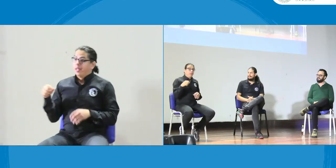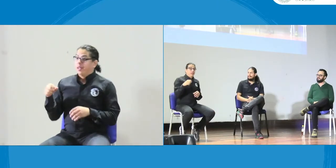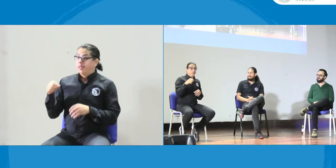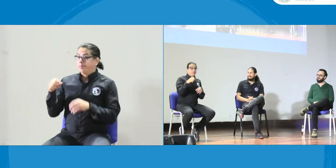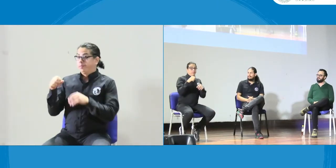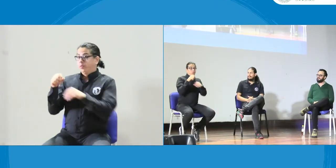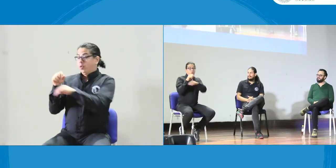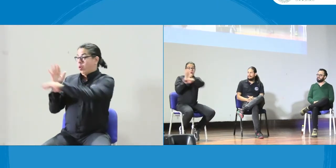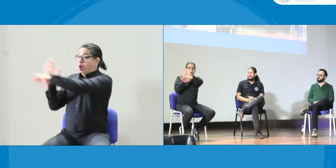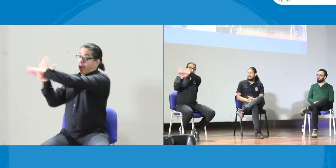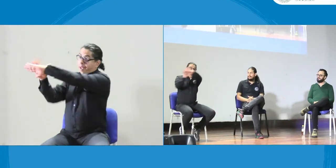sí